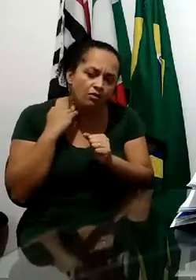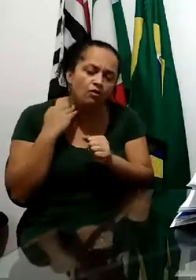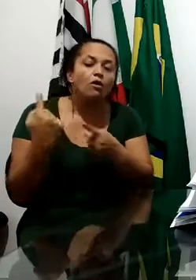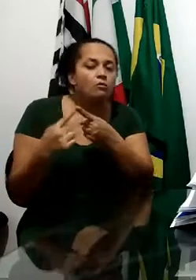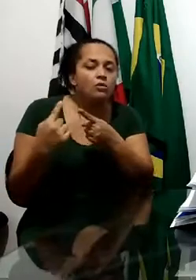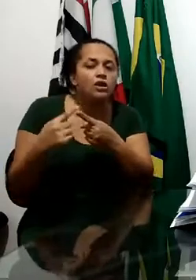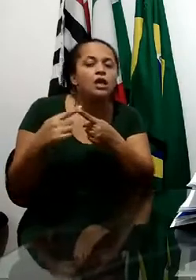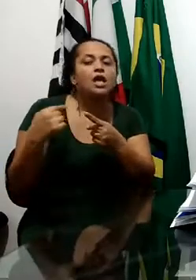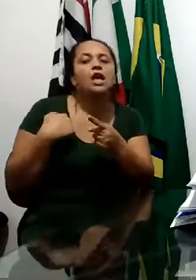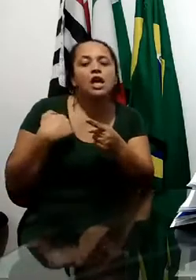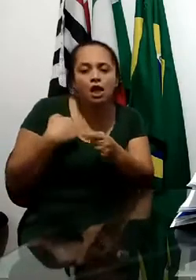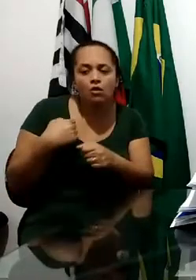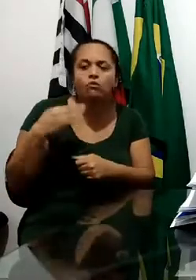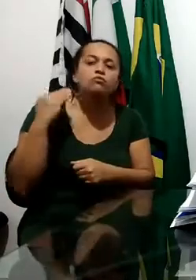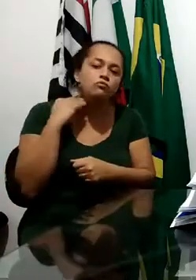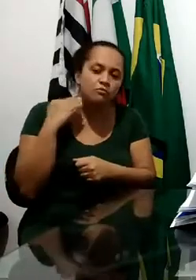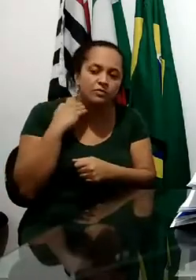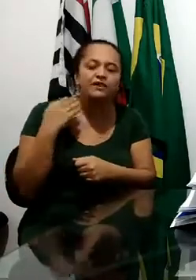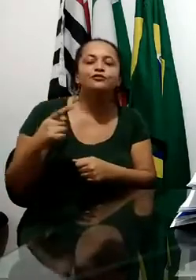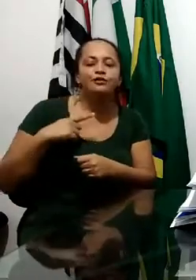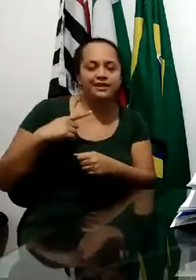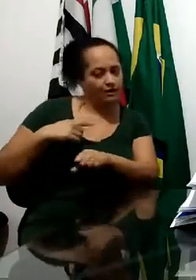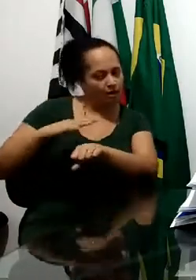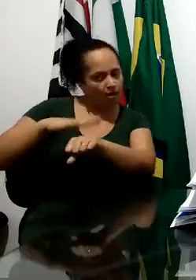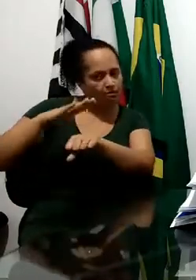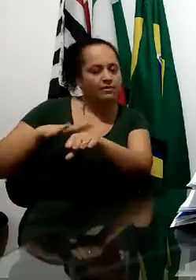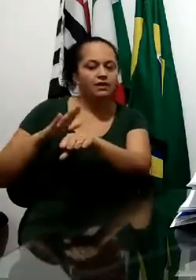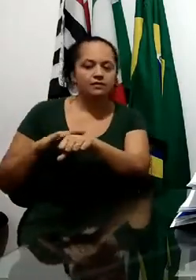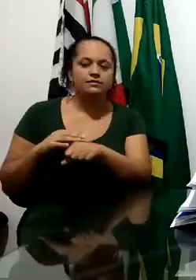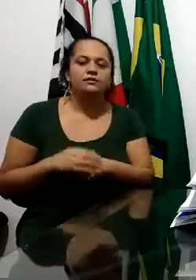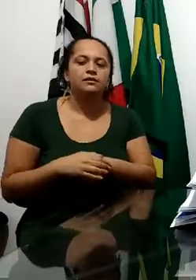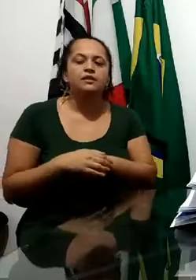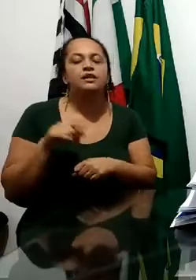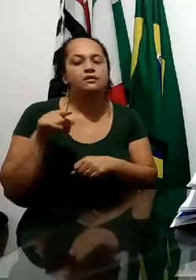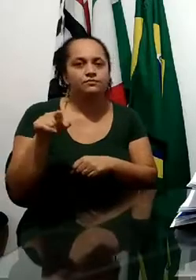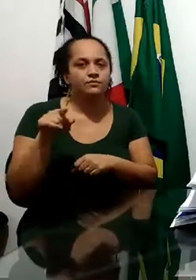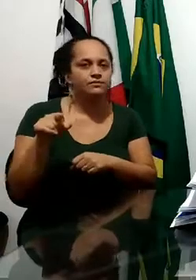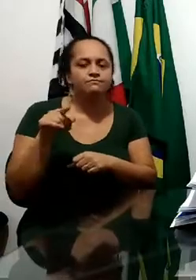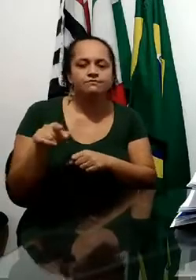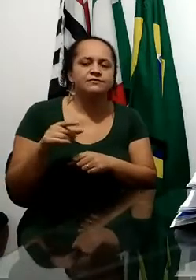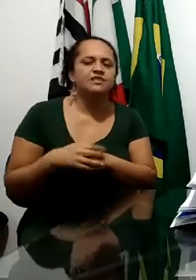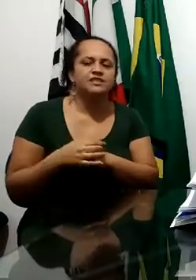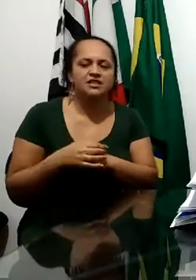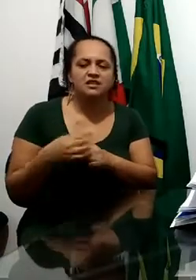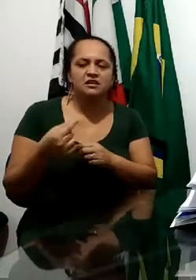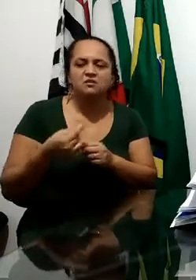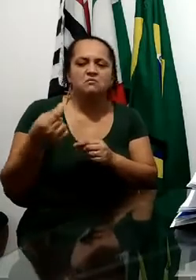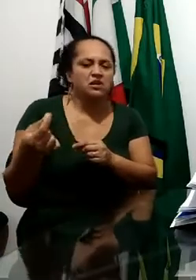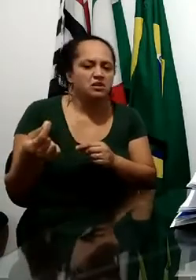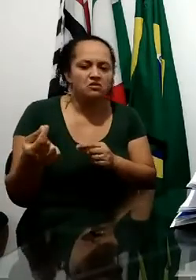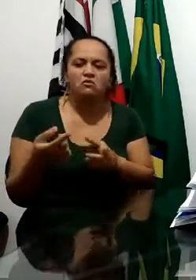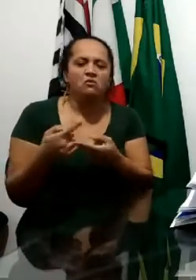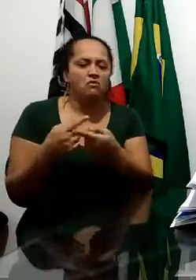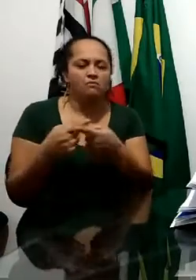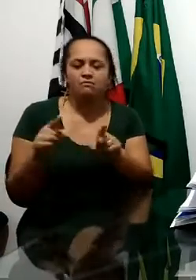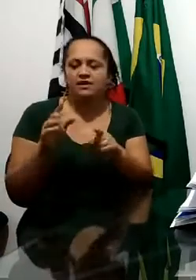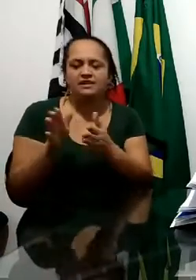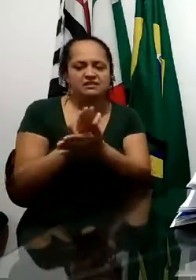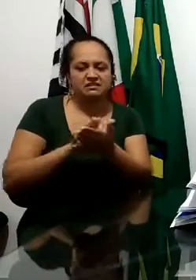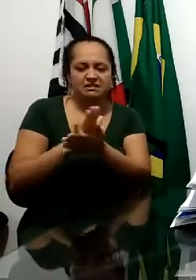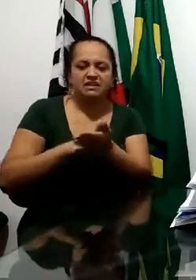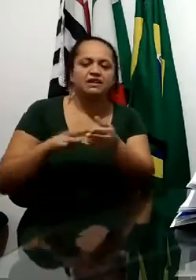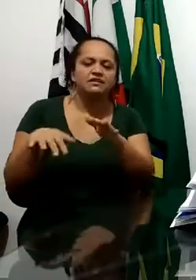com juros o que é meu. Tirai-lhe, pois, o talento, e dai ao que tem 10, porque a todo o que